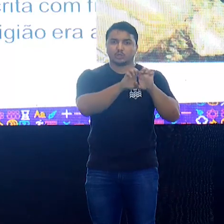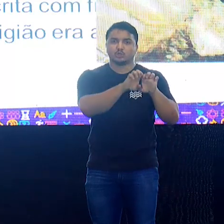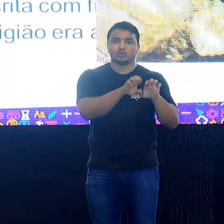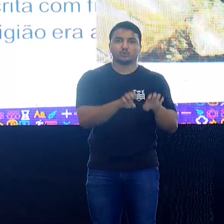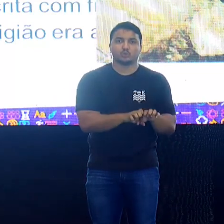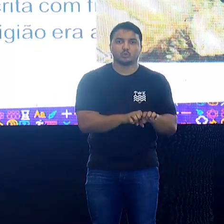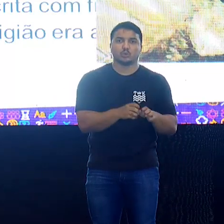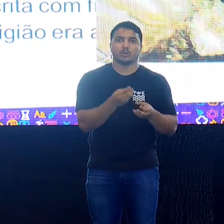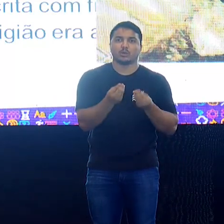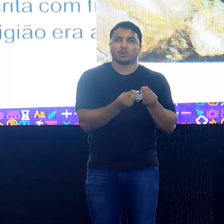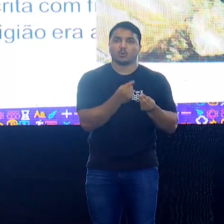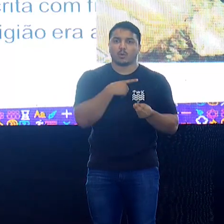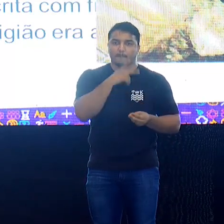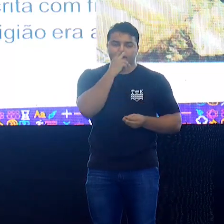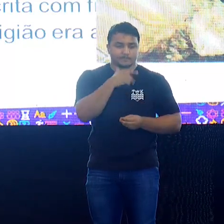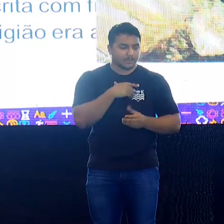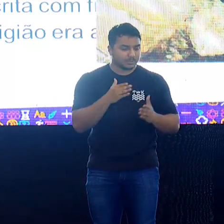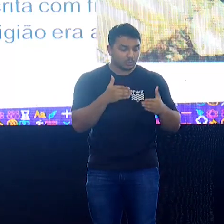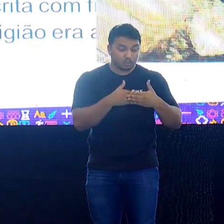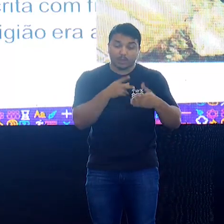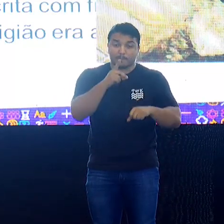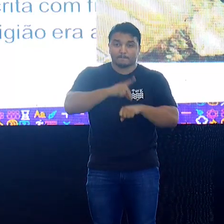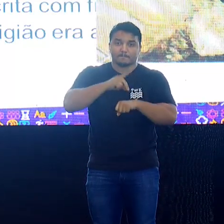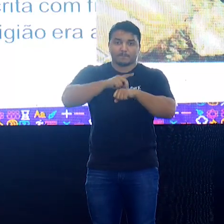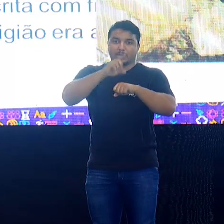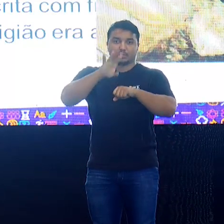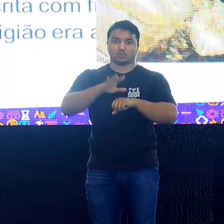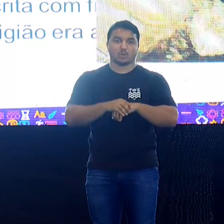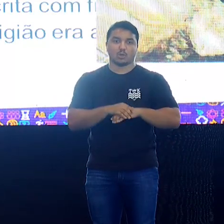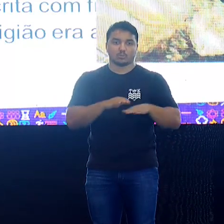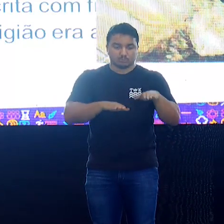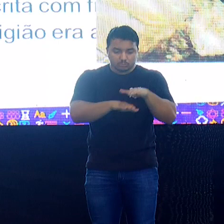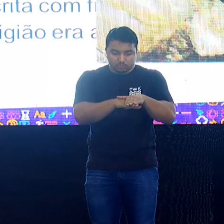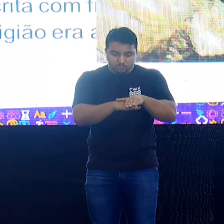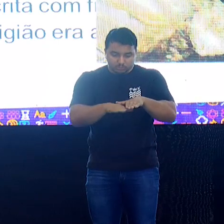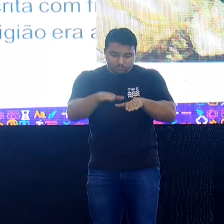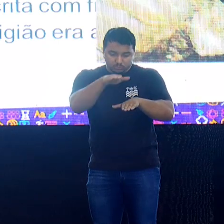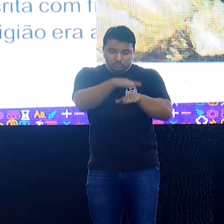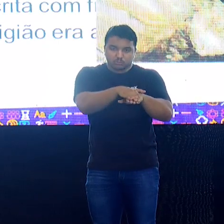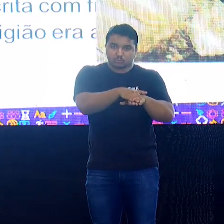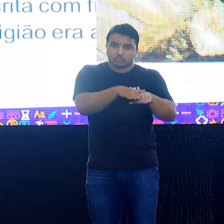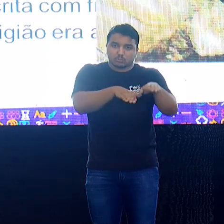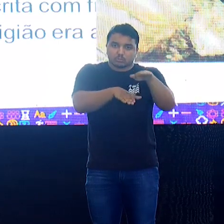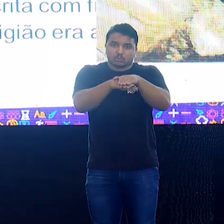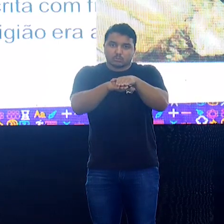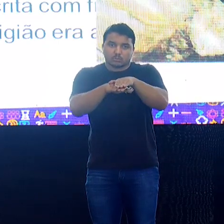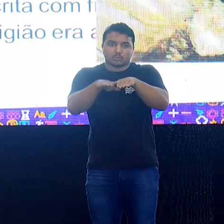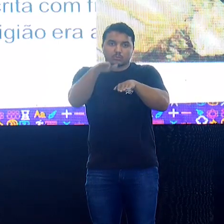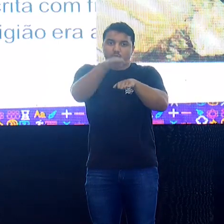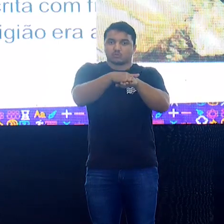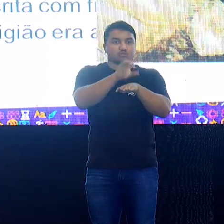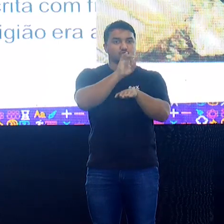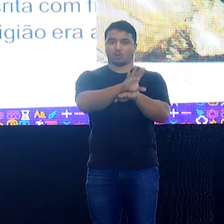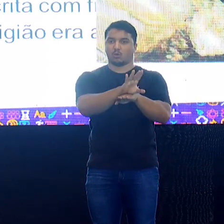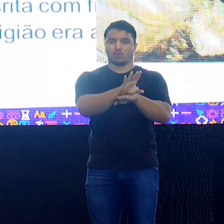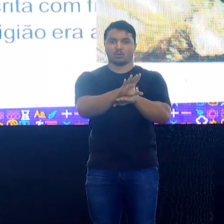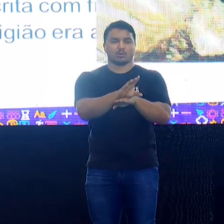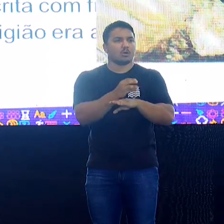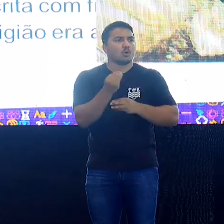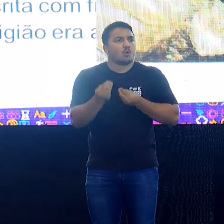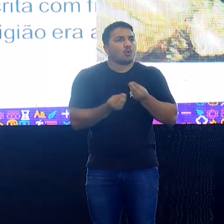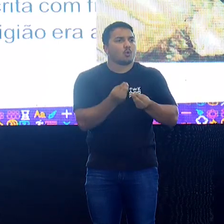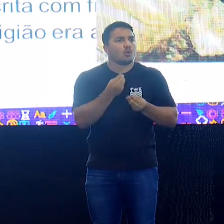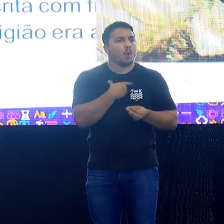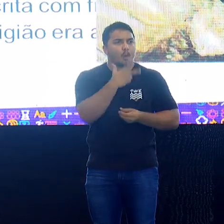que cole as pedras, é só encaixe. É pedra sobre pedra. E por que que as pessoas